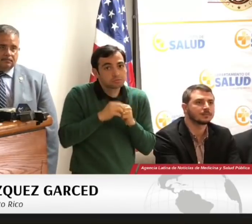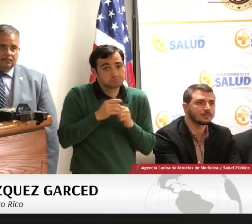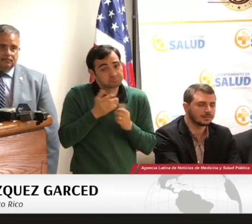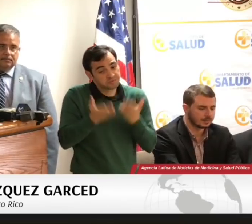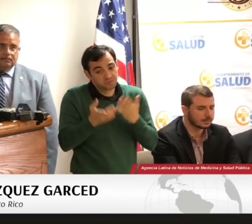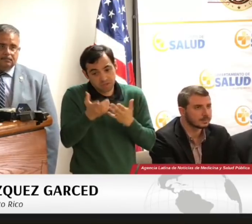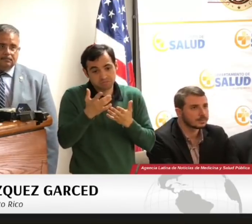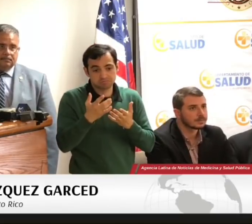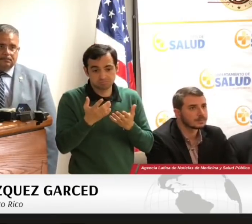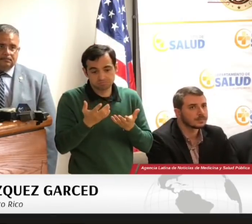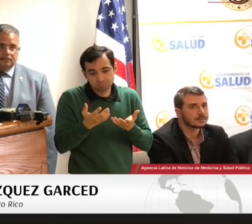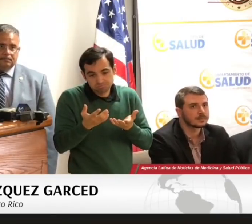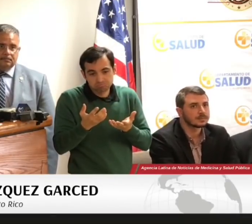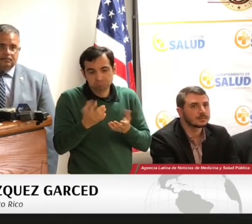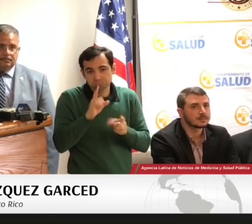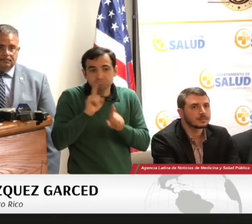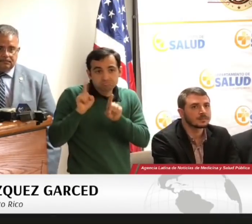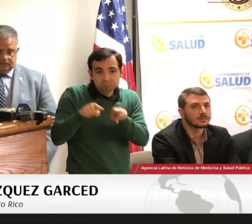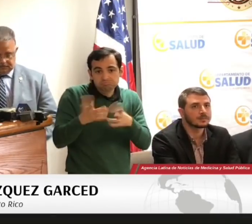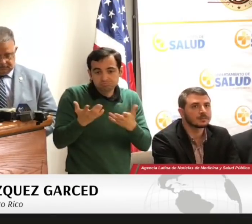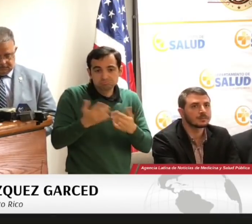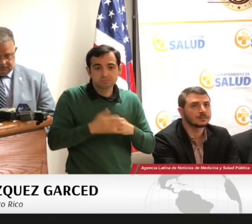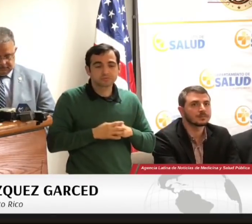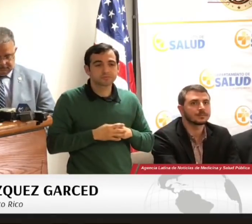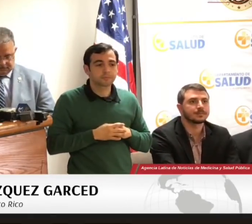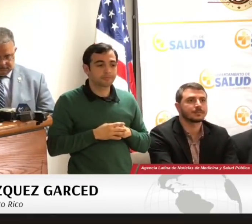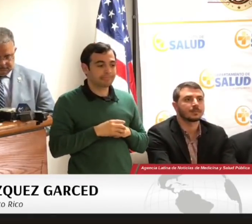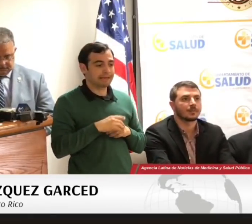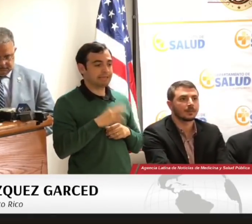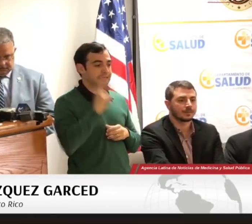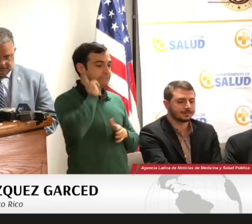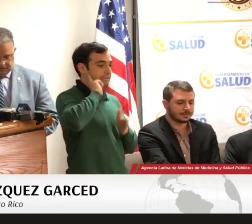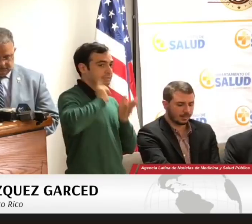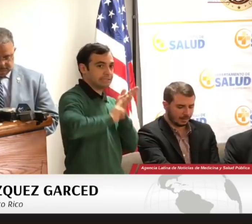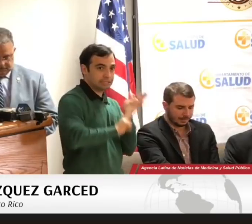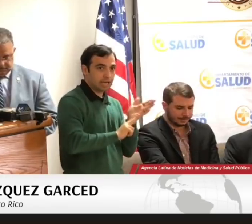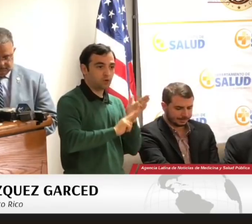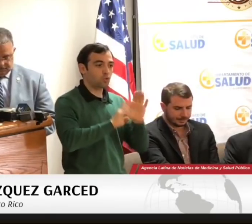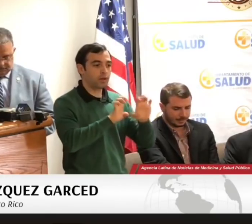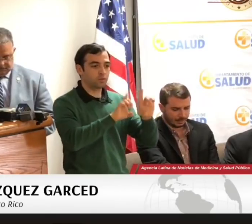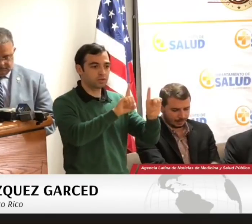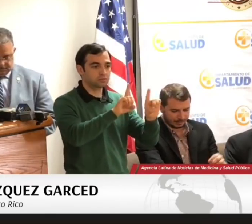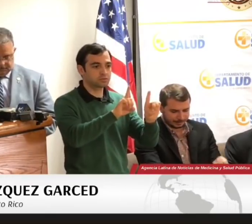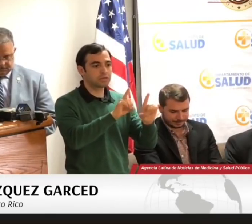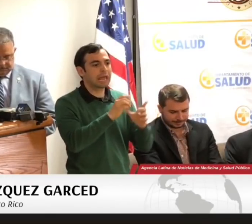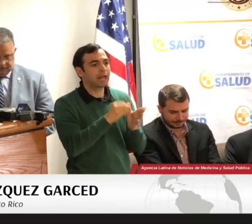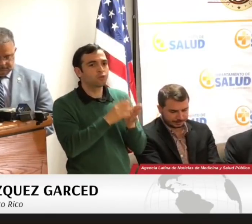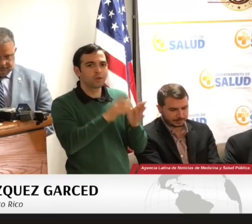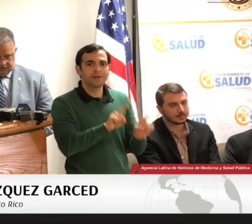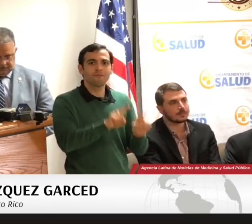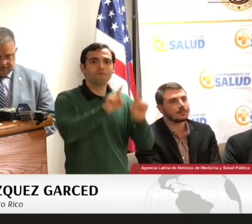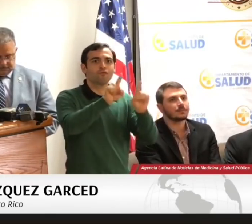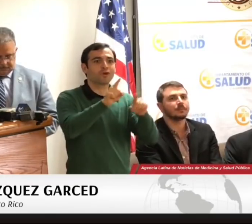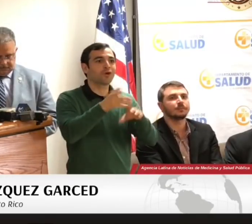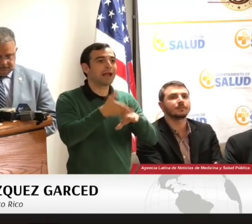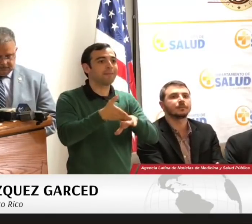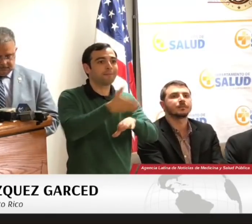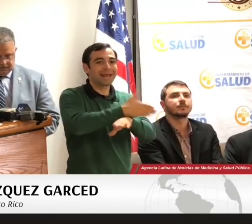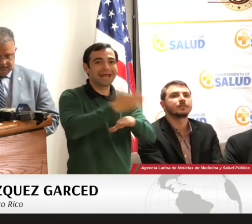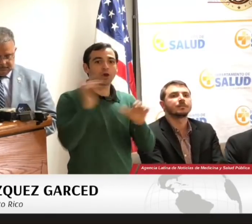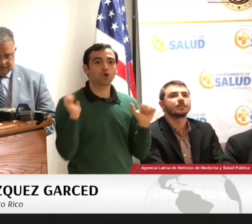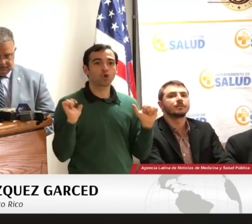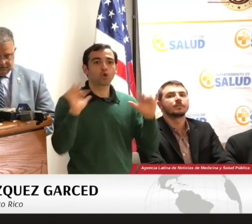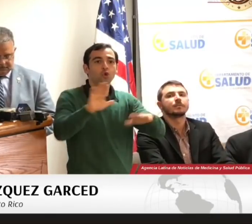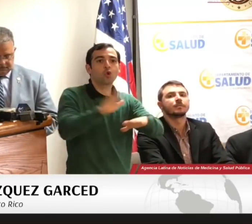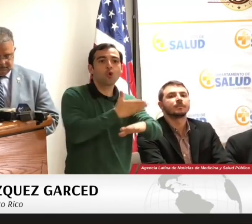comentar al respecto. Veo, por ejemplo, lo que acaba de decir el secretario de Educación, unos estudiantes que estuvieron en el preconcierto, se les está recomendando una cuarentena.